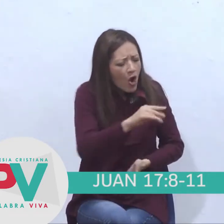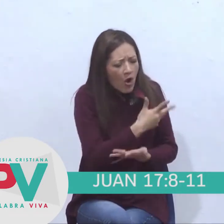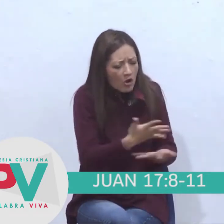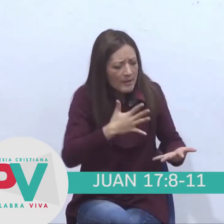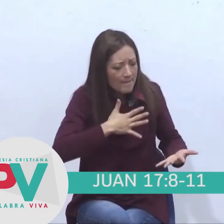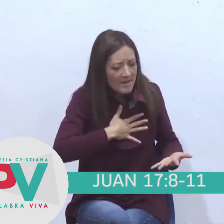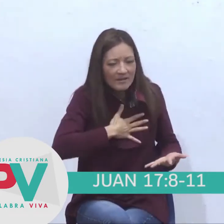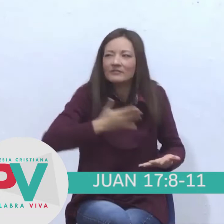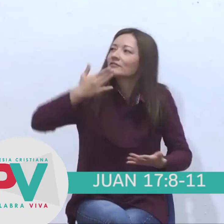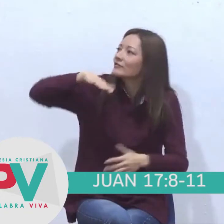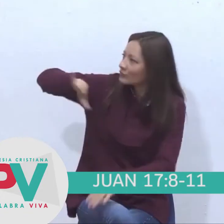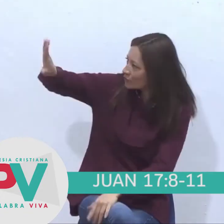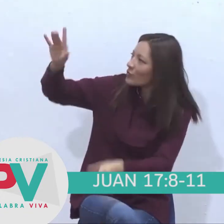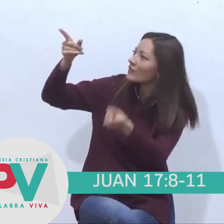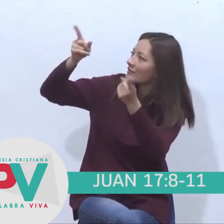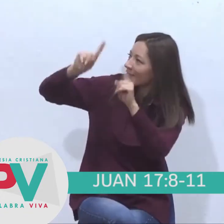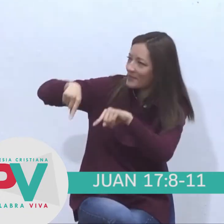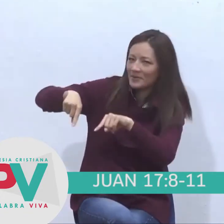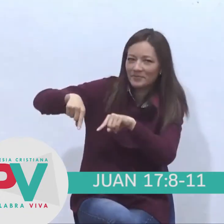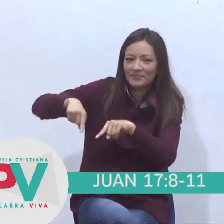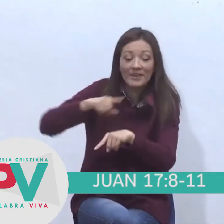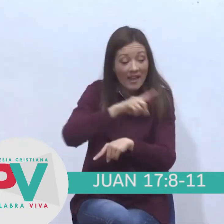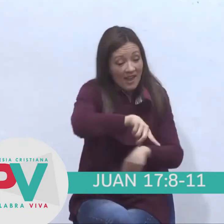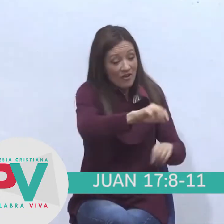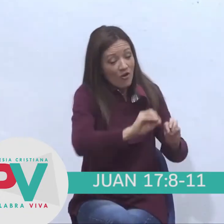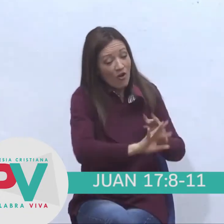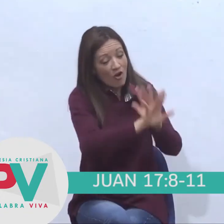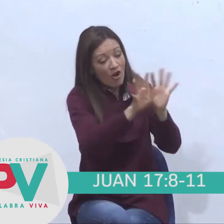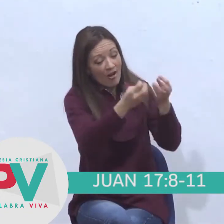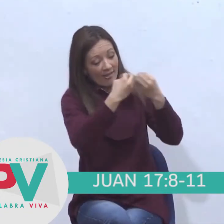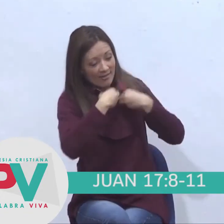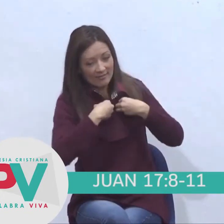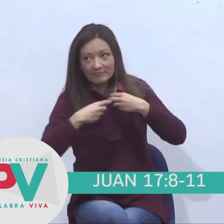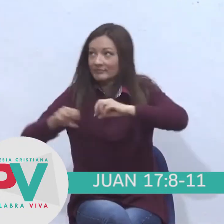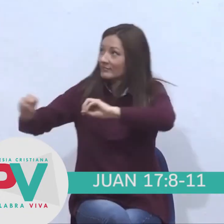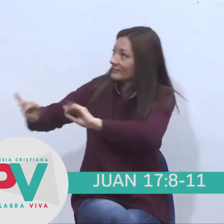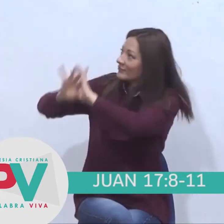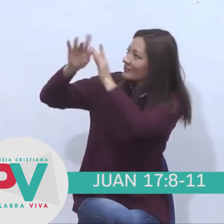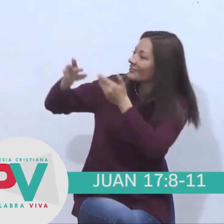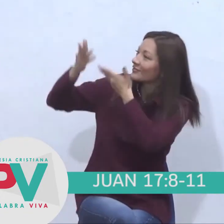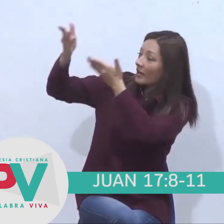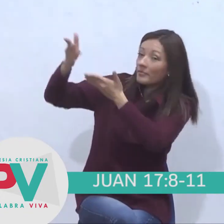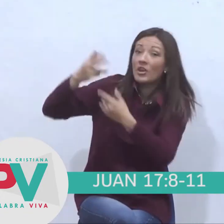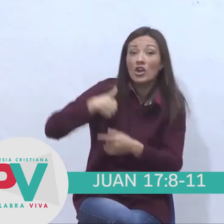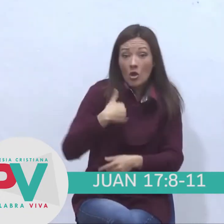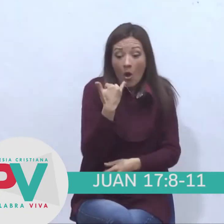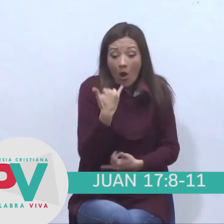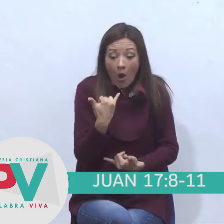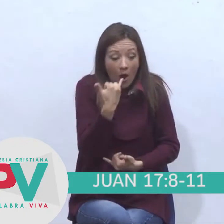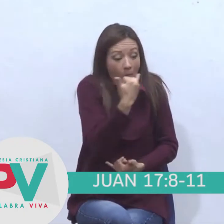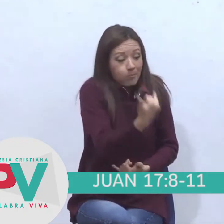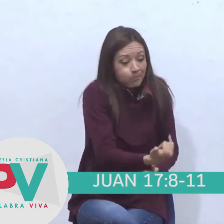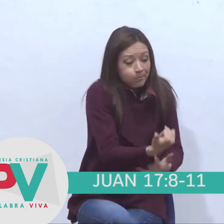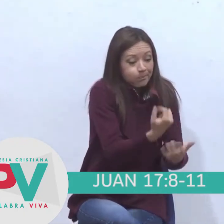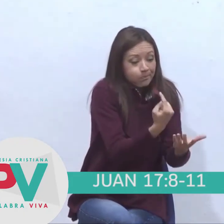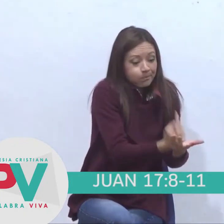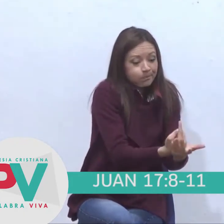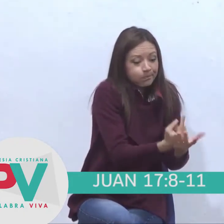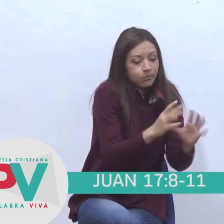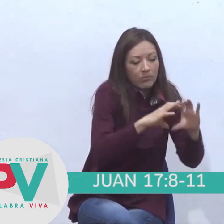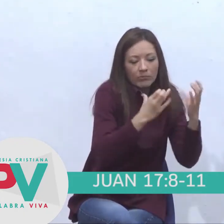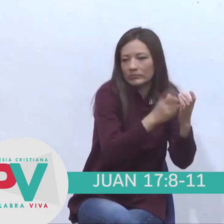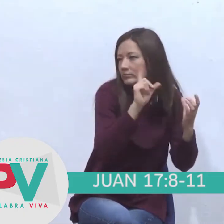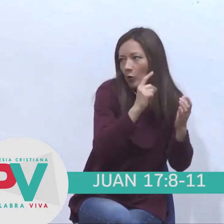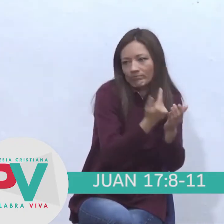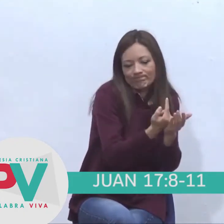sido glorificado en ellos. Versículo 11, y ya no estoy en el mundo, mas estos están en el mundo, y yo voy a